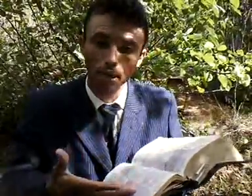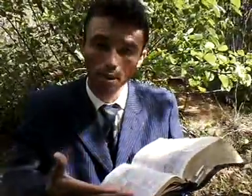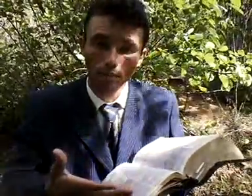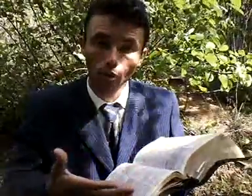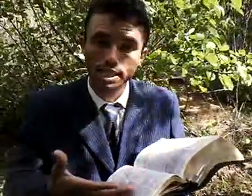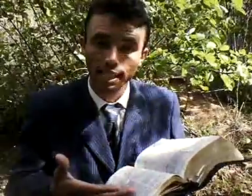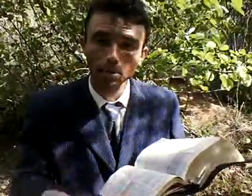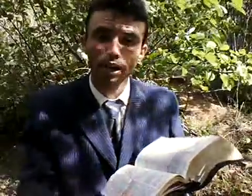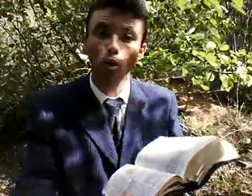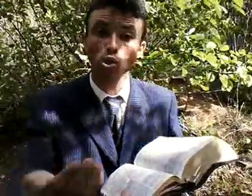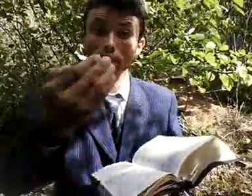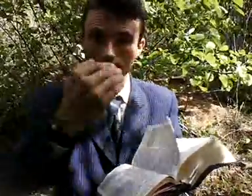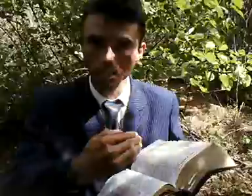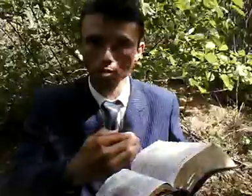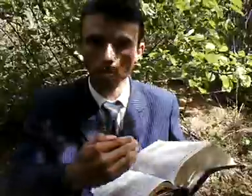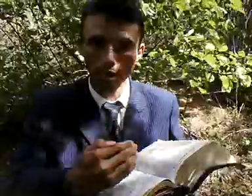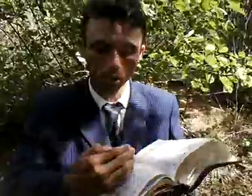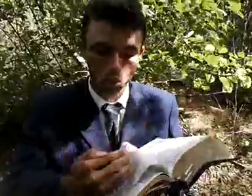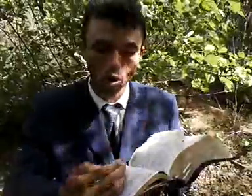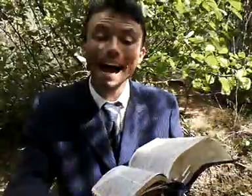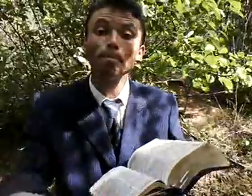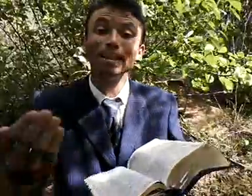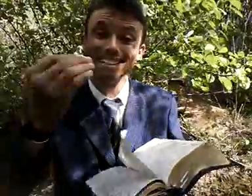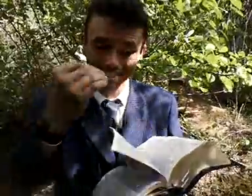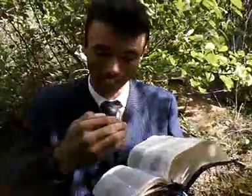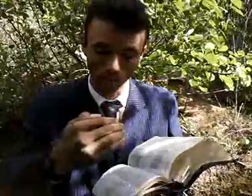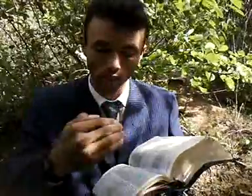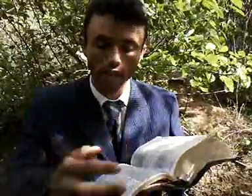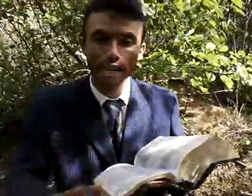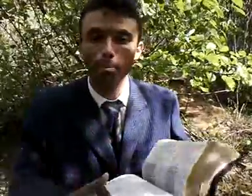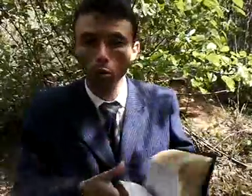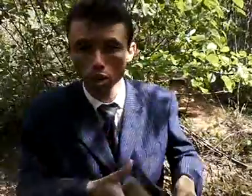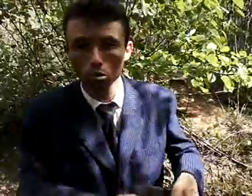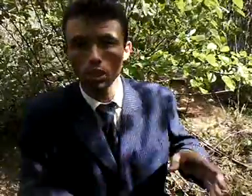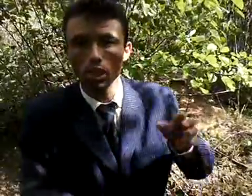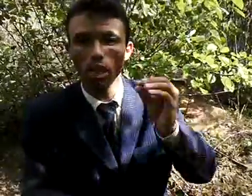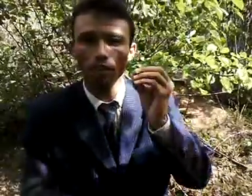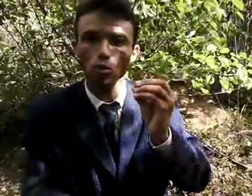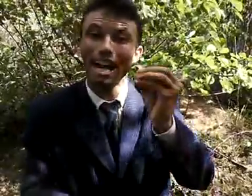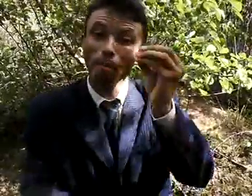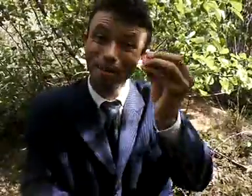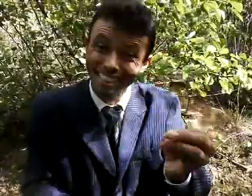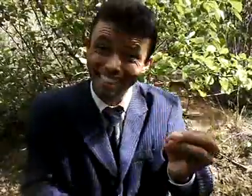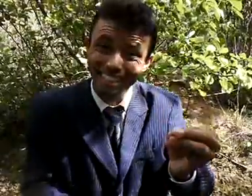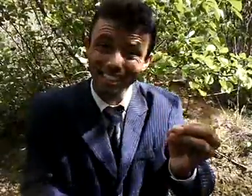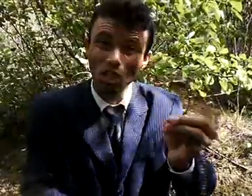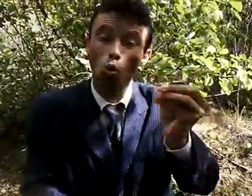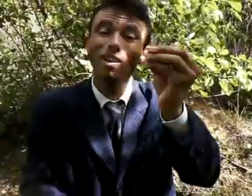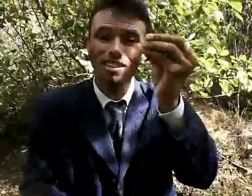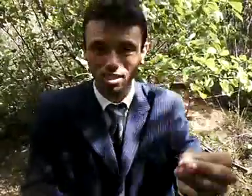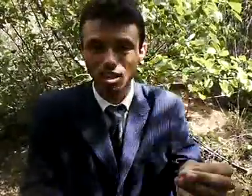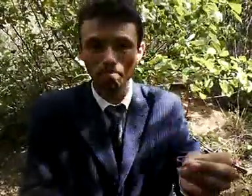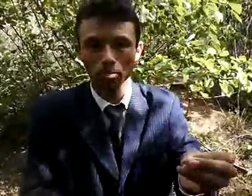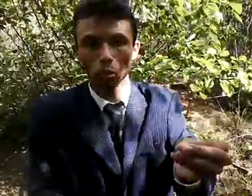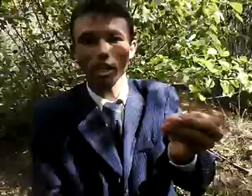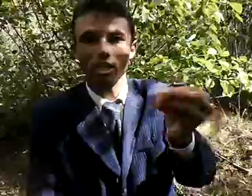Bíblia foi escrita para o nosso ensino, para o nosso aprendizado. E é por isso que devemos aprender e conhecer o que diz